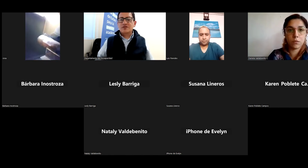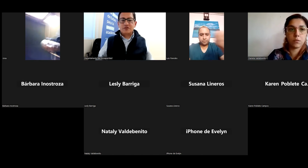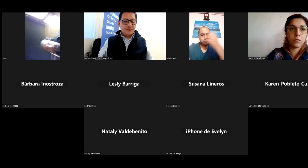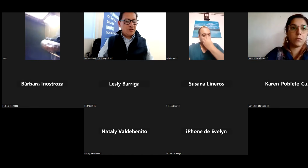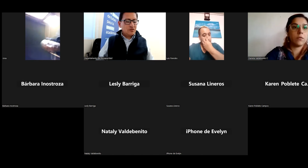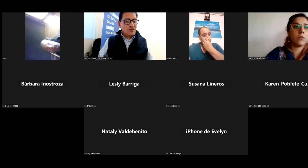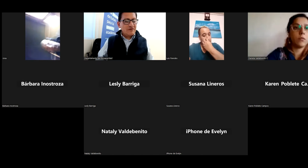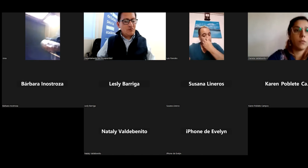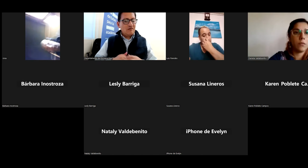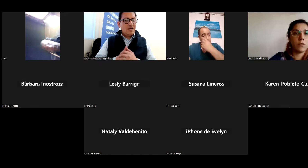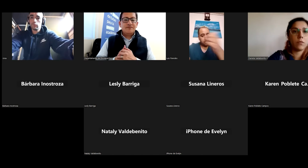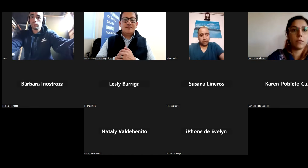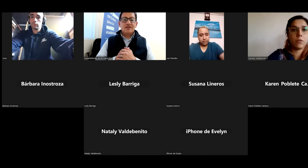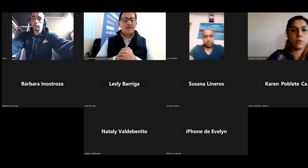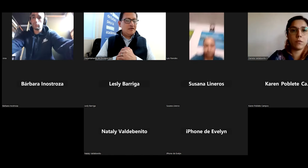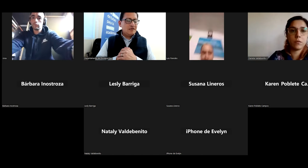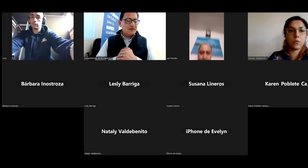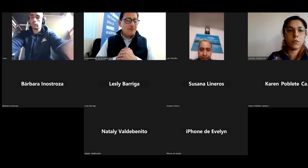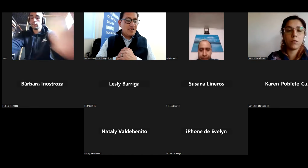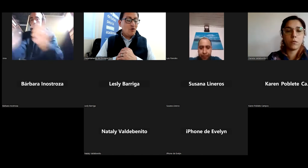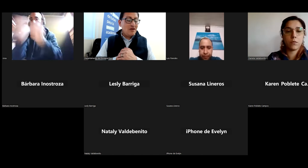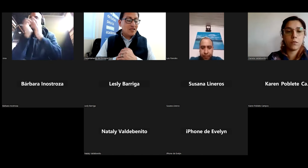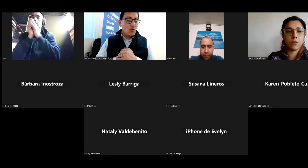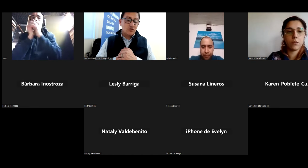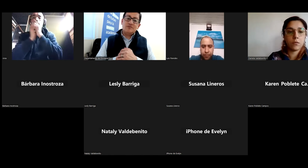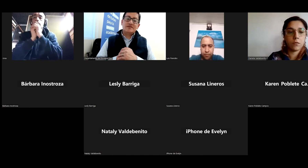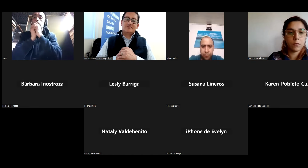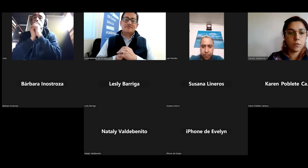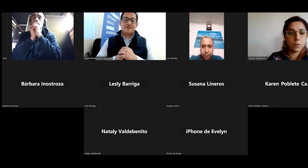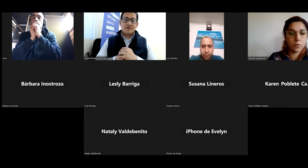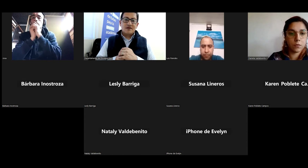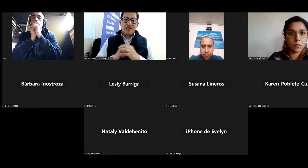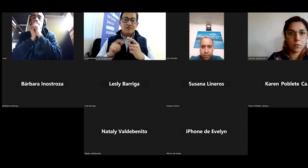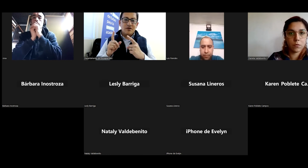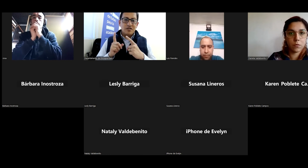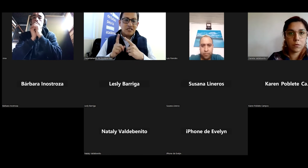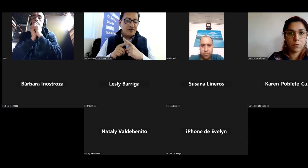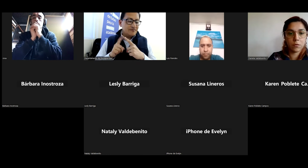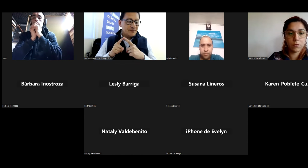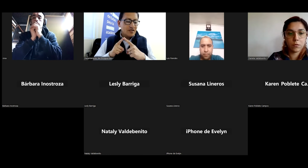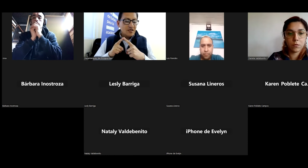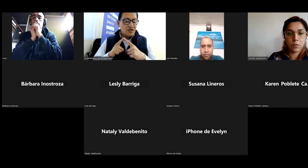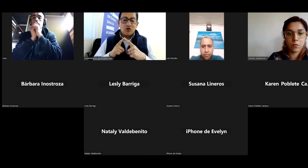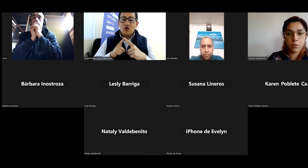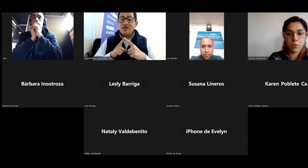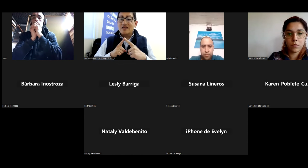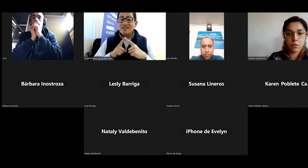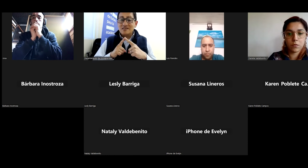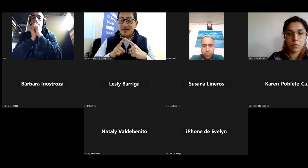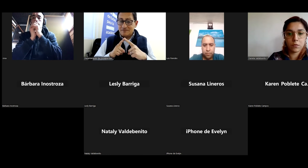información. Entonces hoy día vamos a hablar de, esperamos hablar de cuatro temas. El primero tiene que ver con los días de la semana.